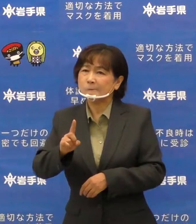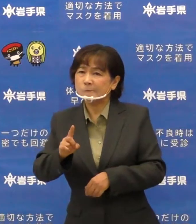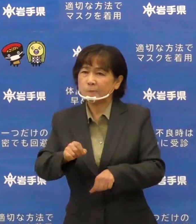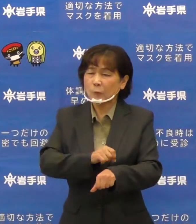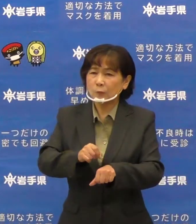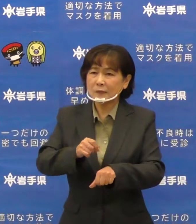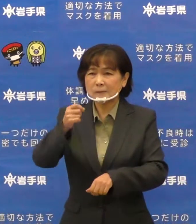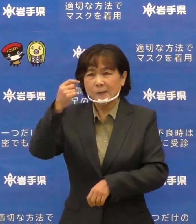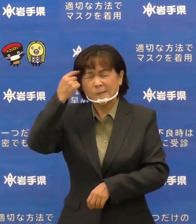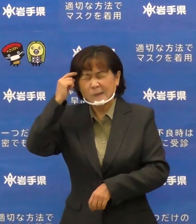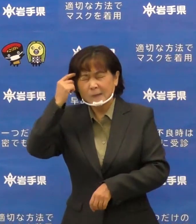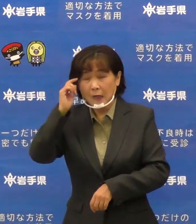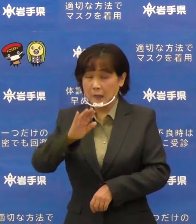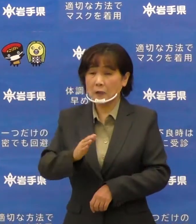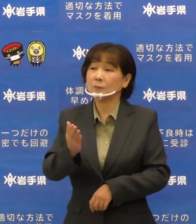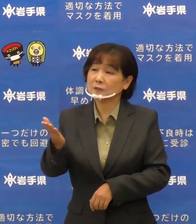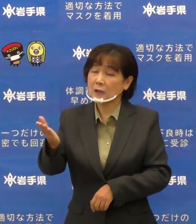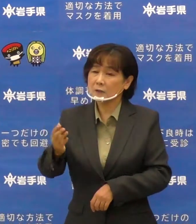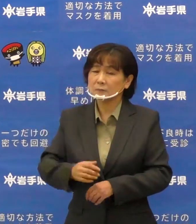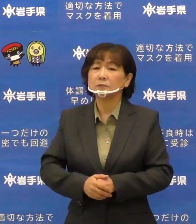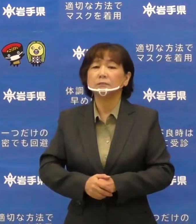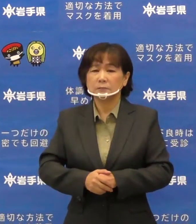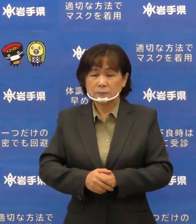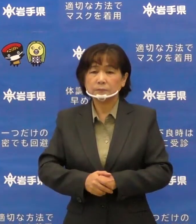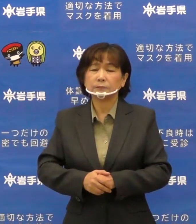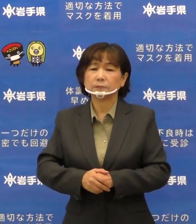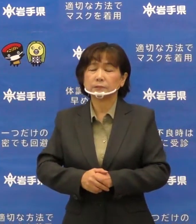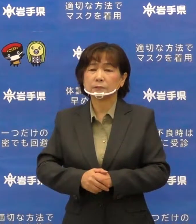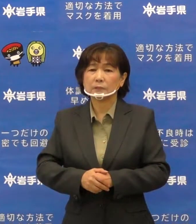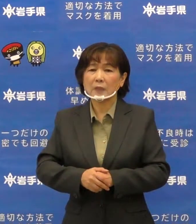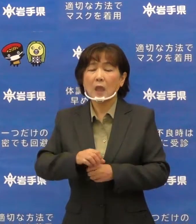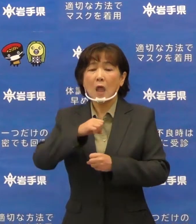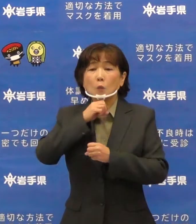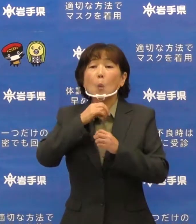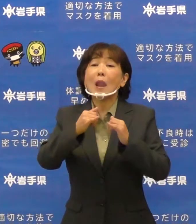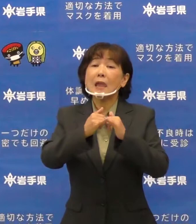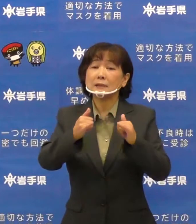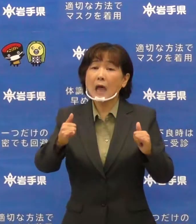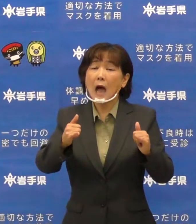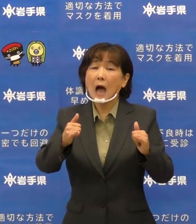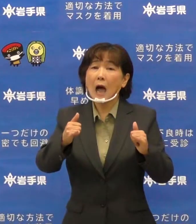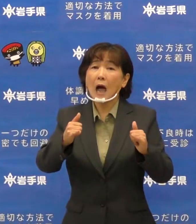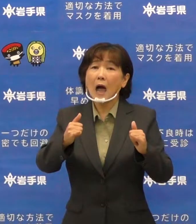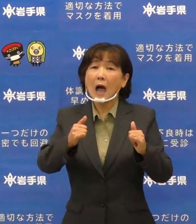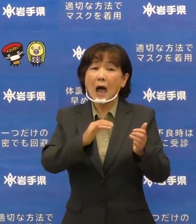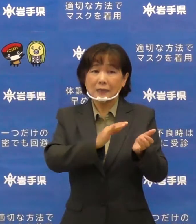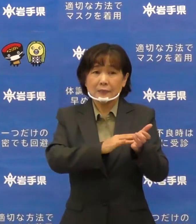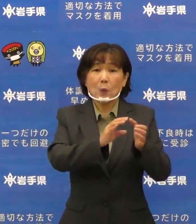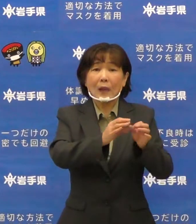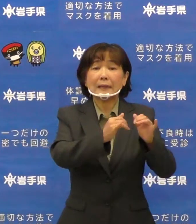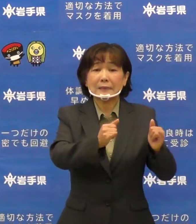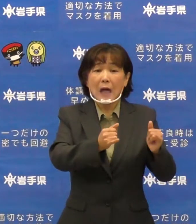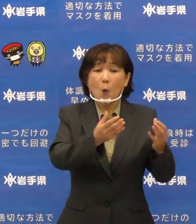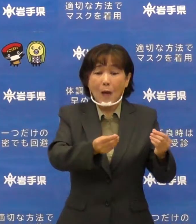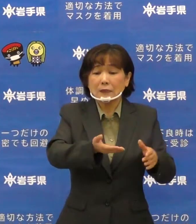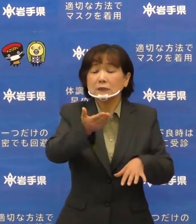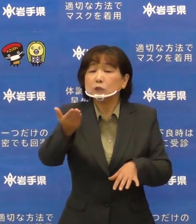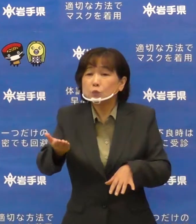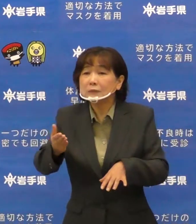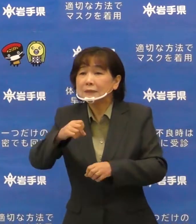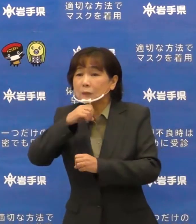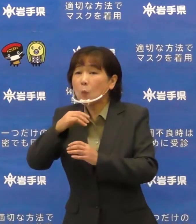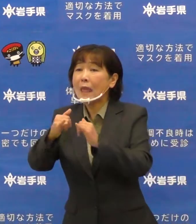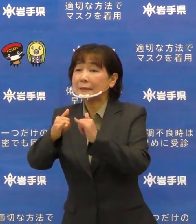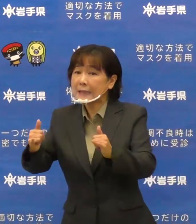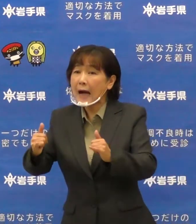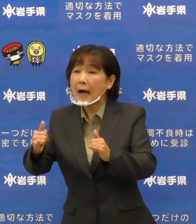ますか。 こう高齢者接種に入っていくと今度はまあ人数が多くなるし市町村もやらなきゃならないということ